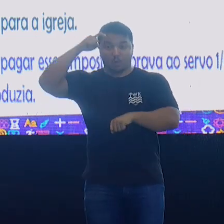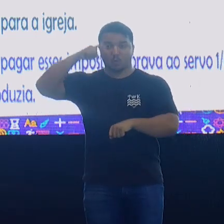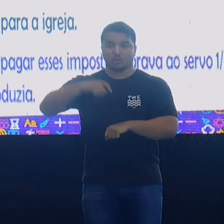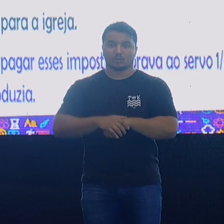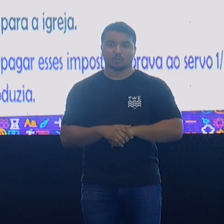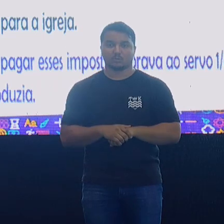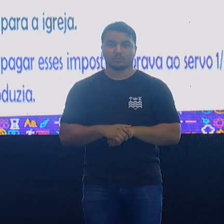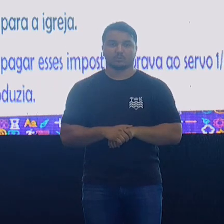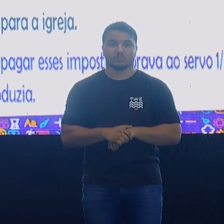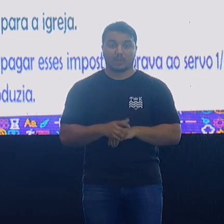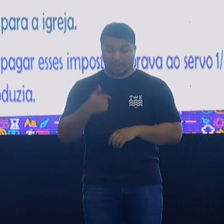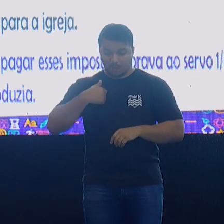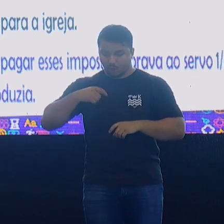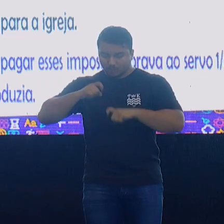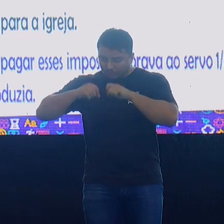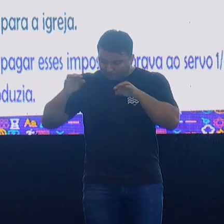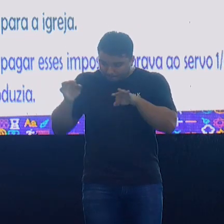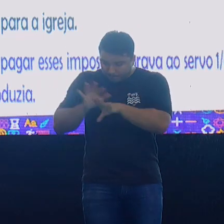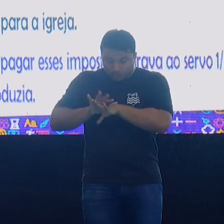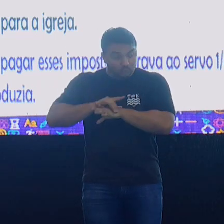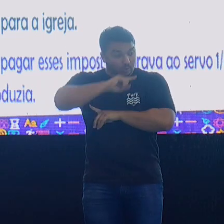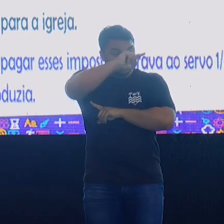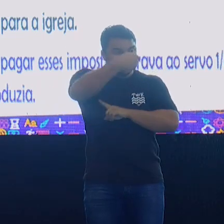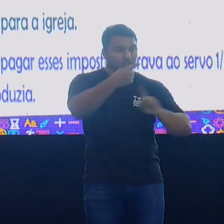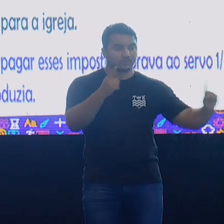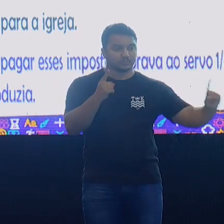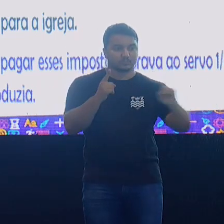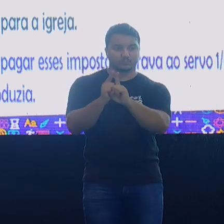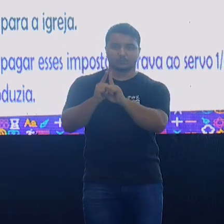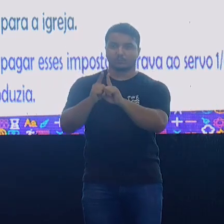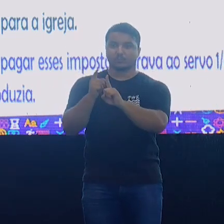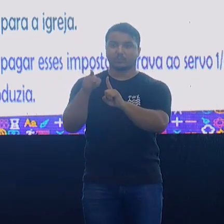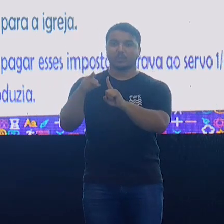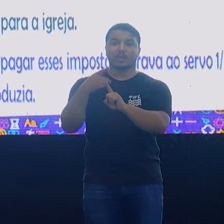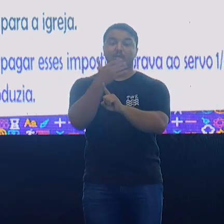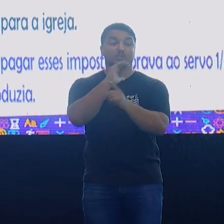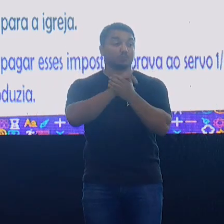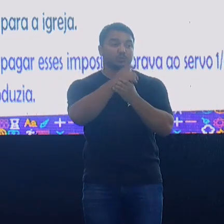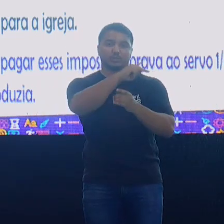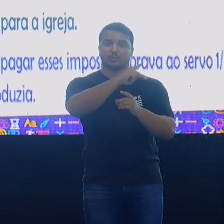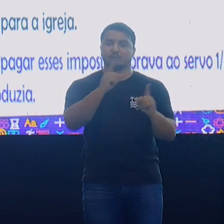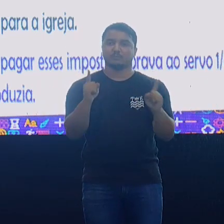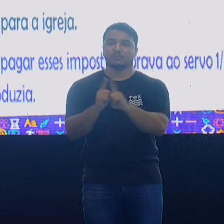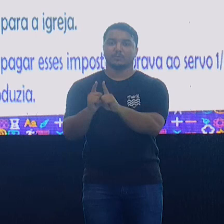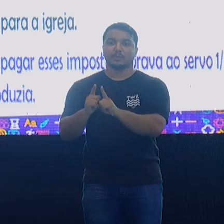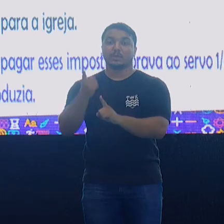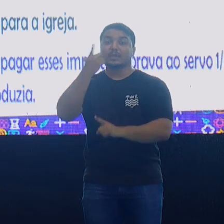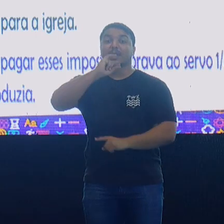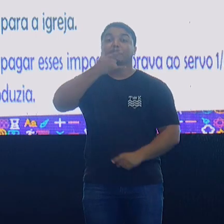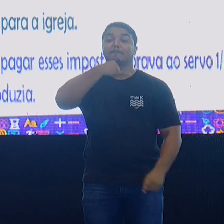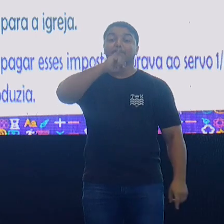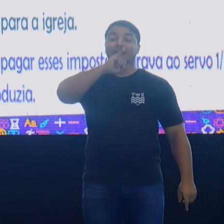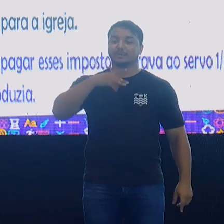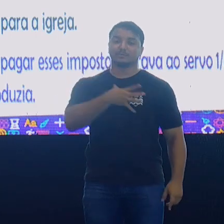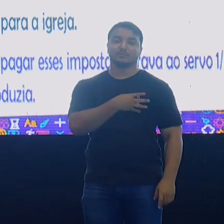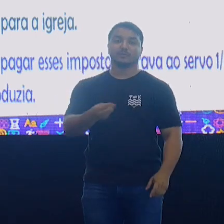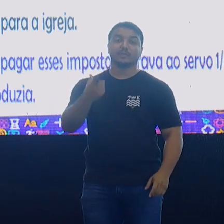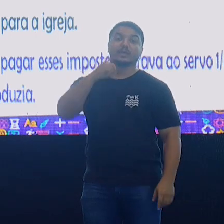imediatamente depois do senhor feudal. Porque se os dois tiveram relações com ela, quem é o pai?